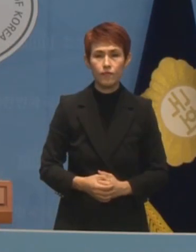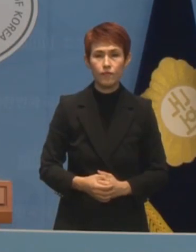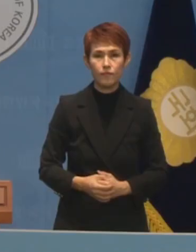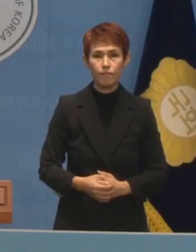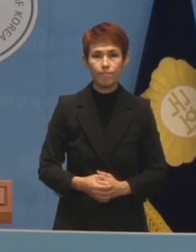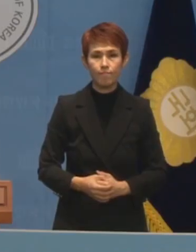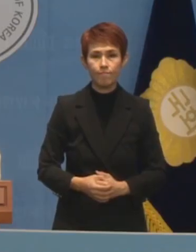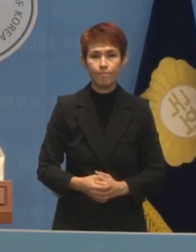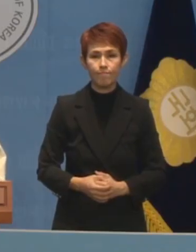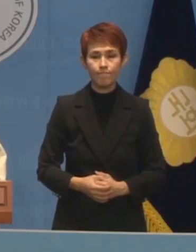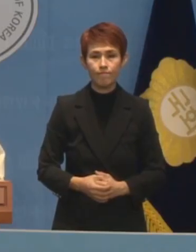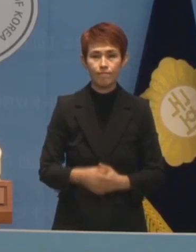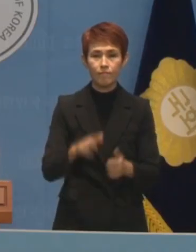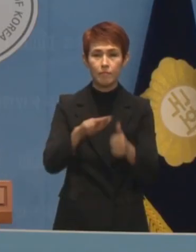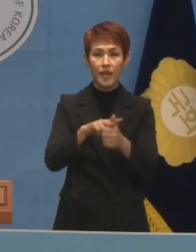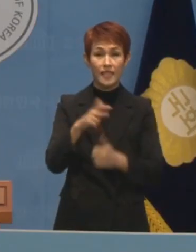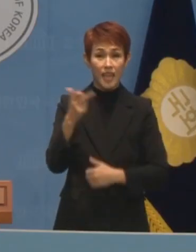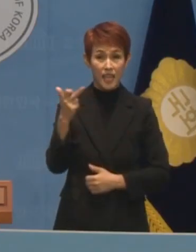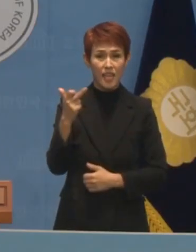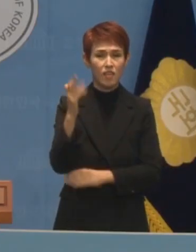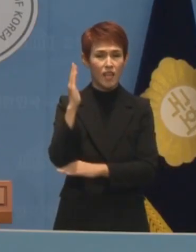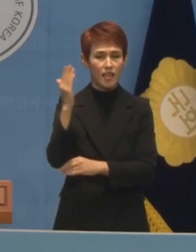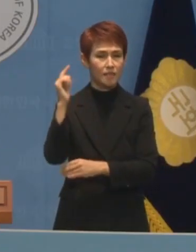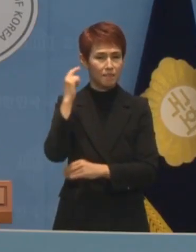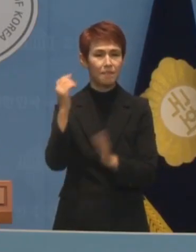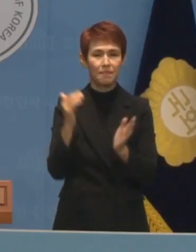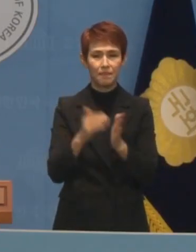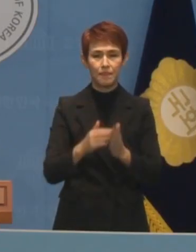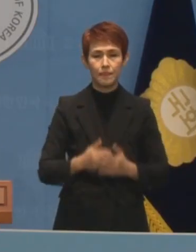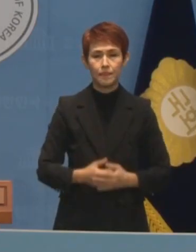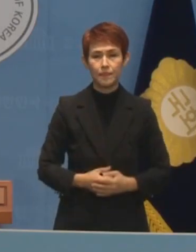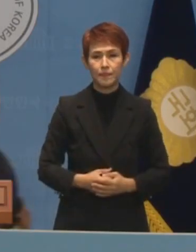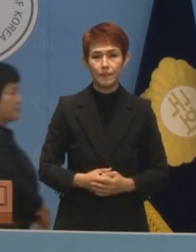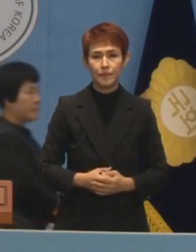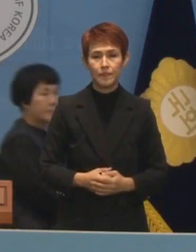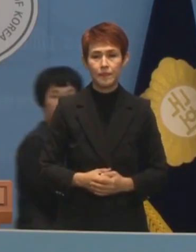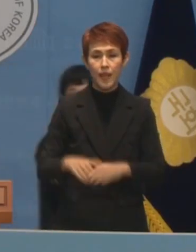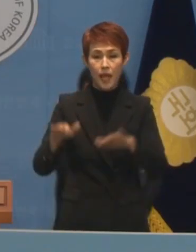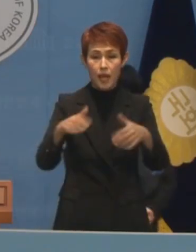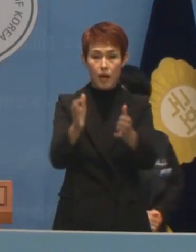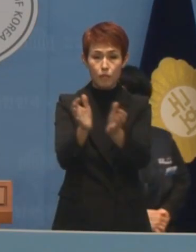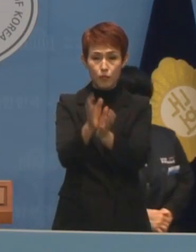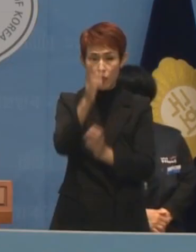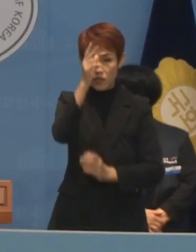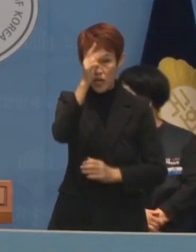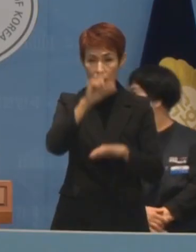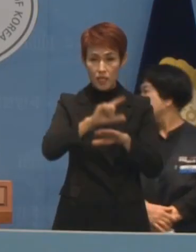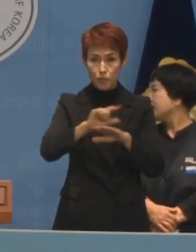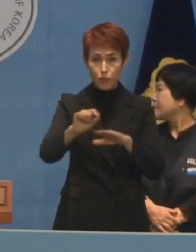네, 마산에서의 이야기 들었고요. 다음으로는 해양수산부 청원경찰지부